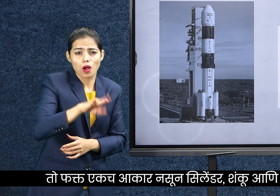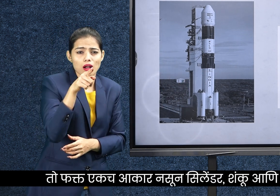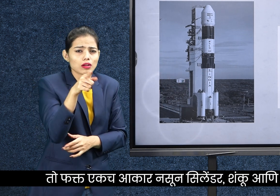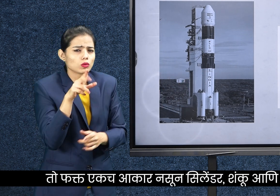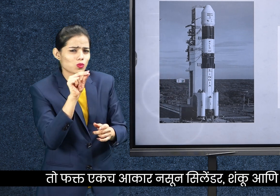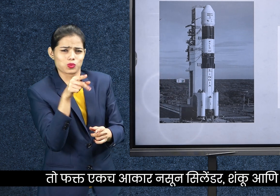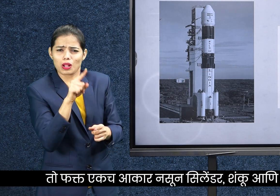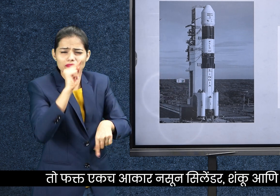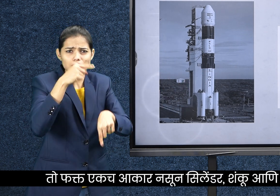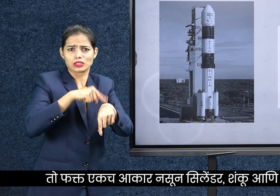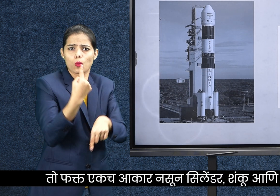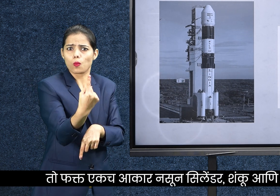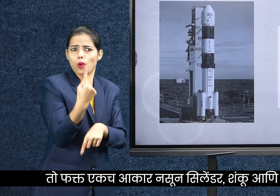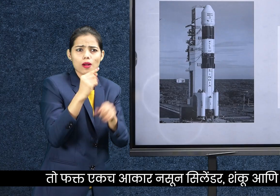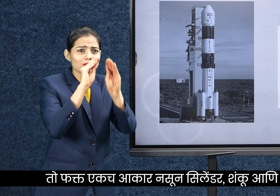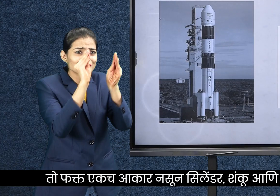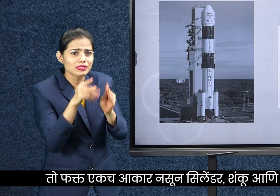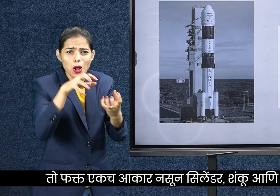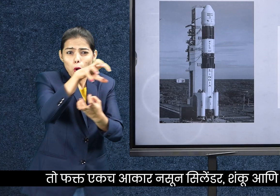सिलेंडर, शंकू आणि गोलाकार यांचे मिश्रण आहे.